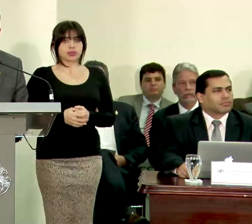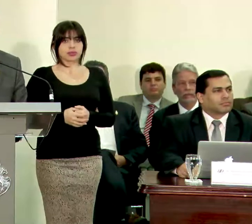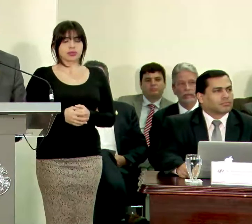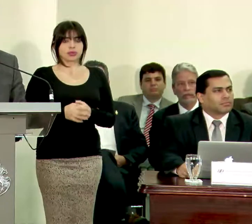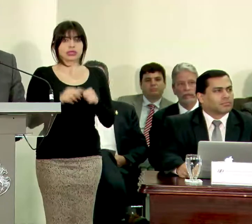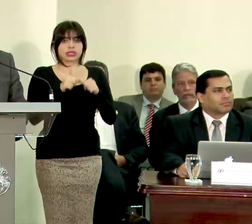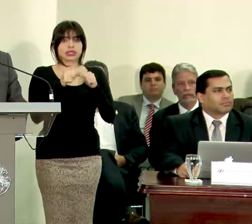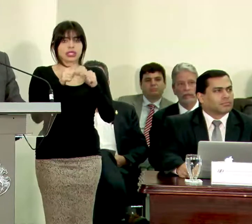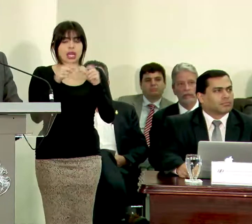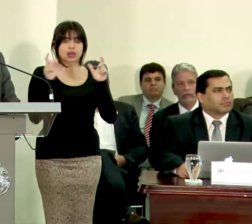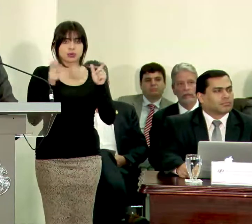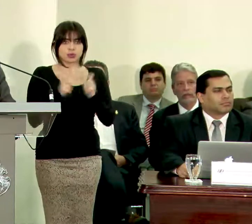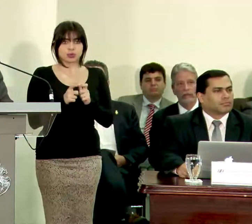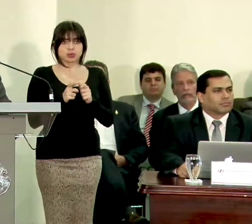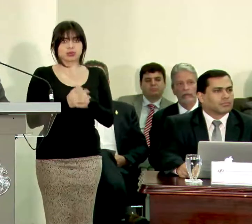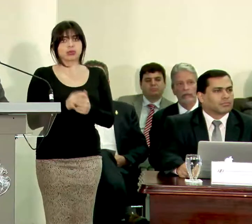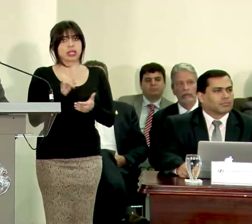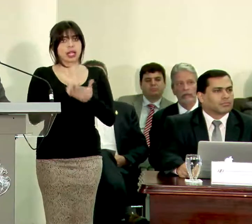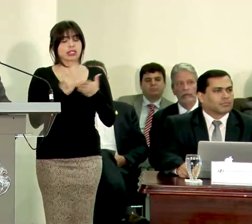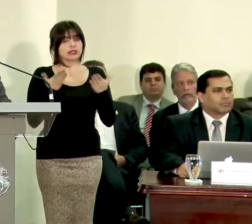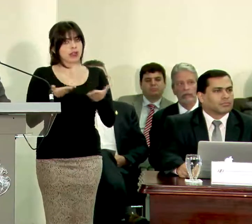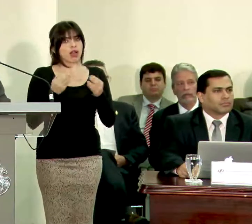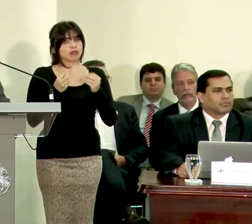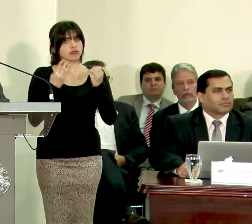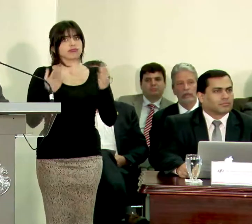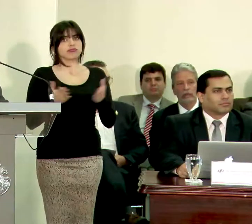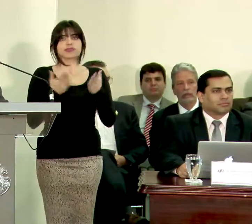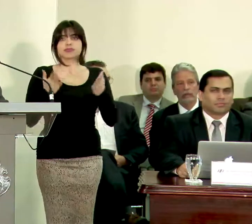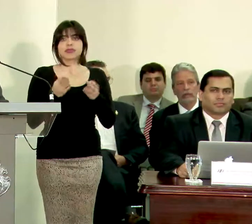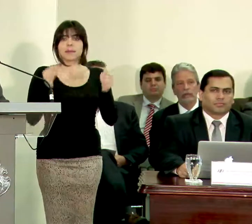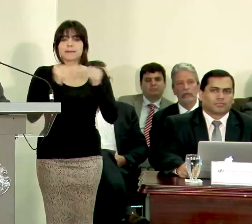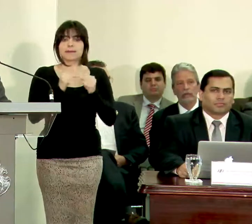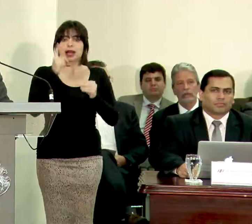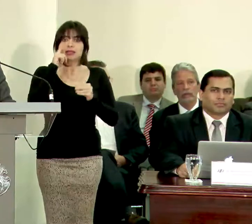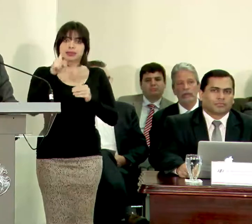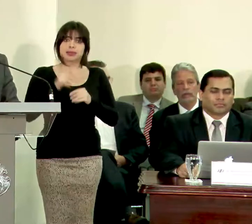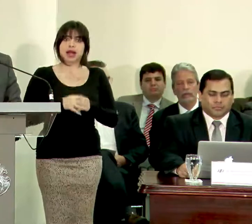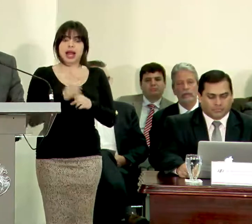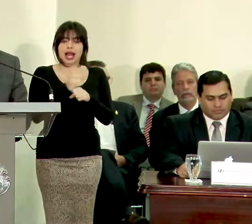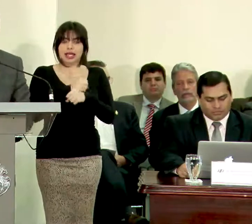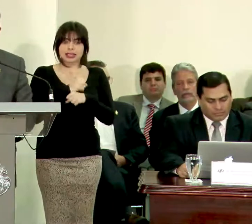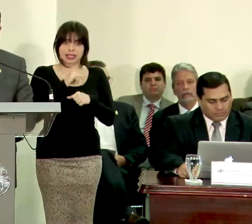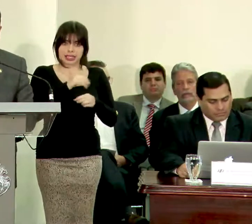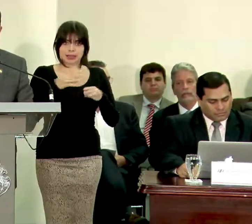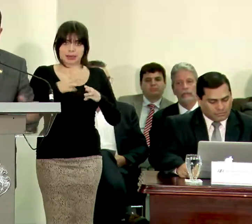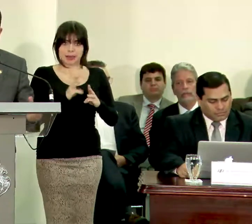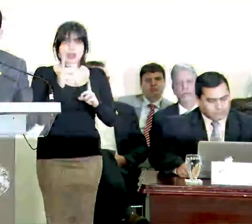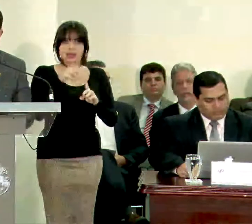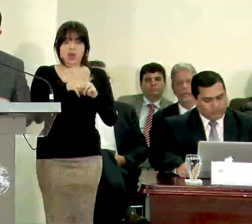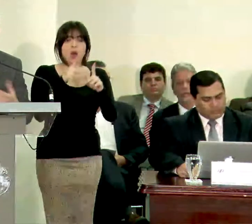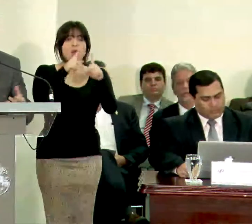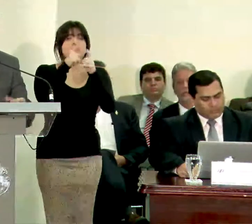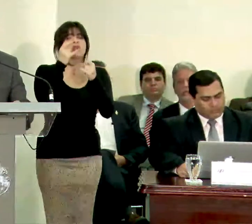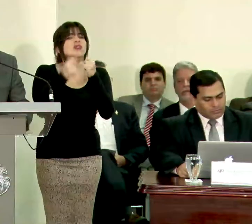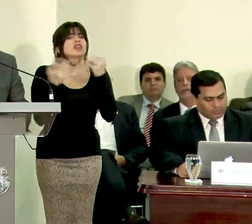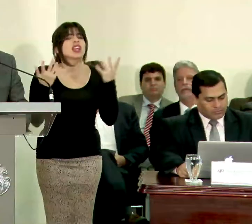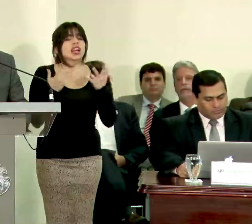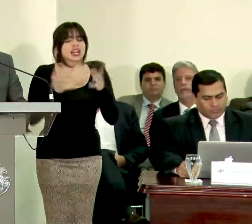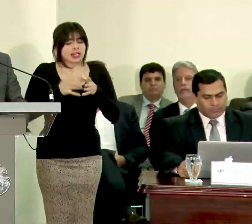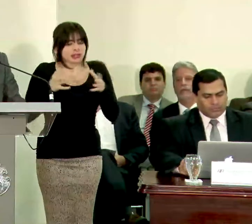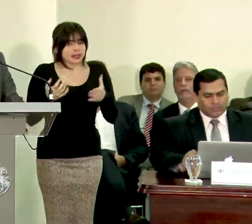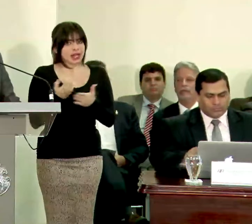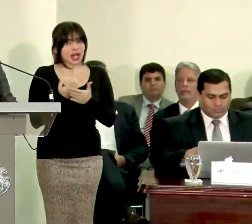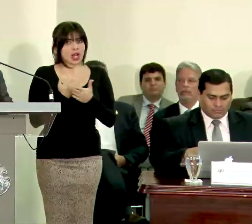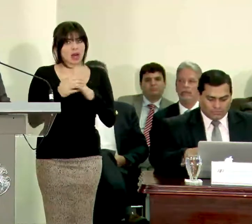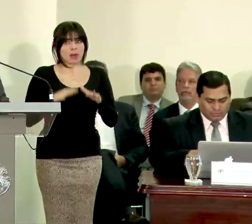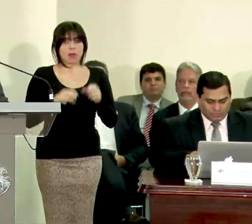a decrecer, lo cual nos anima aún más hacer estas medidas cuyo objetivo final es que el crecimiento